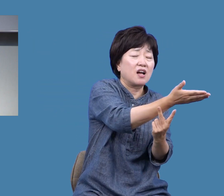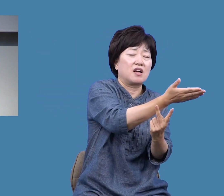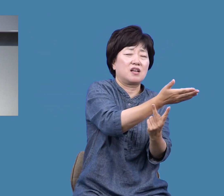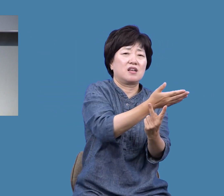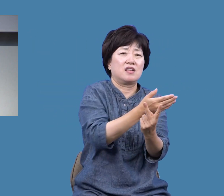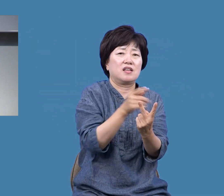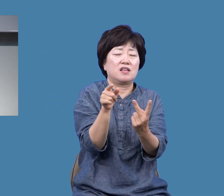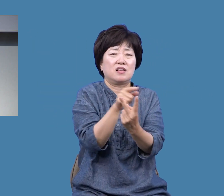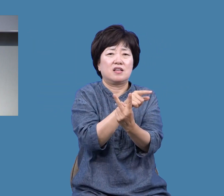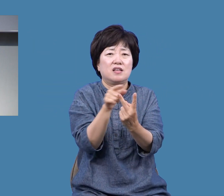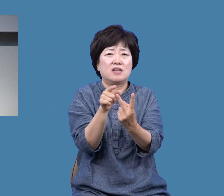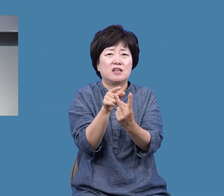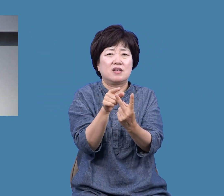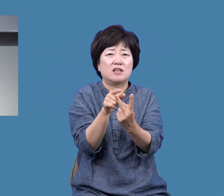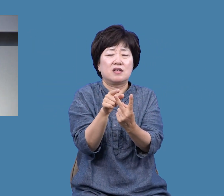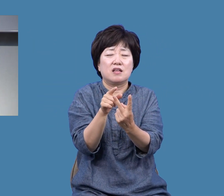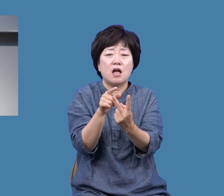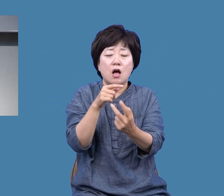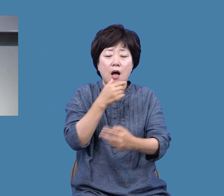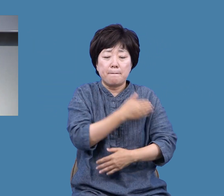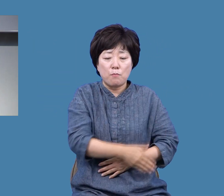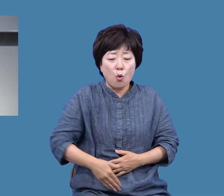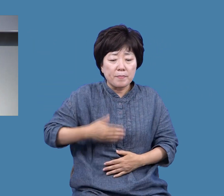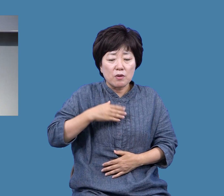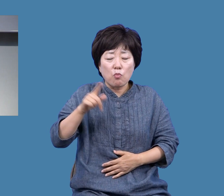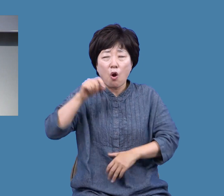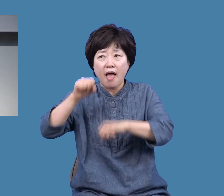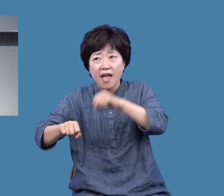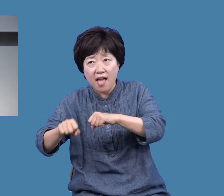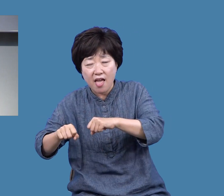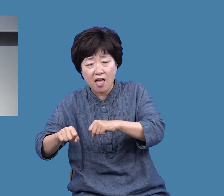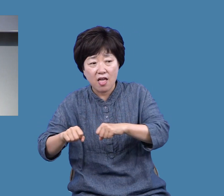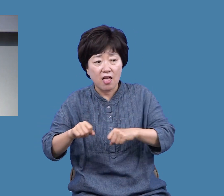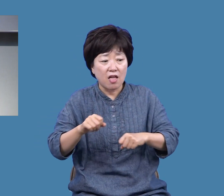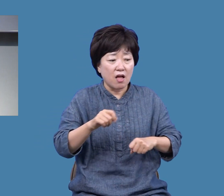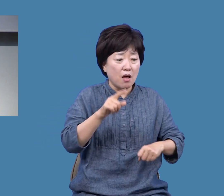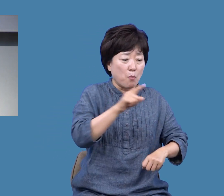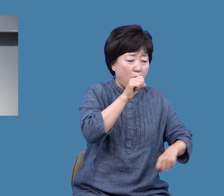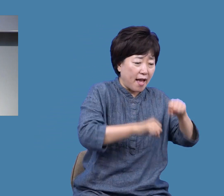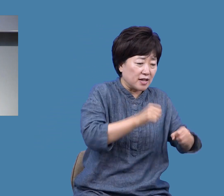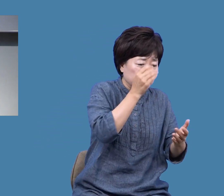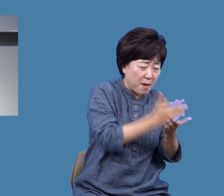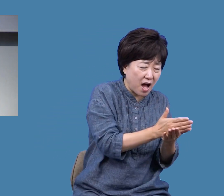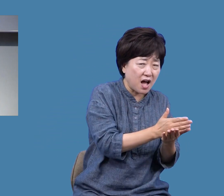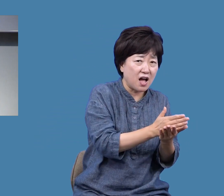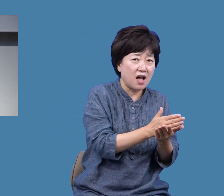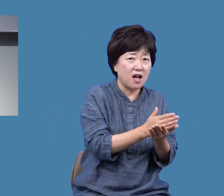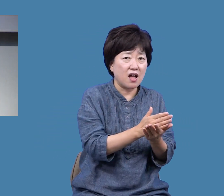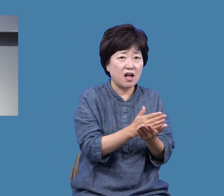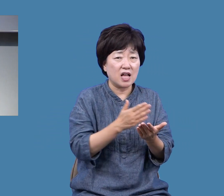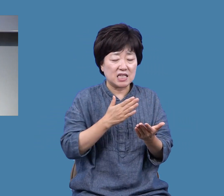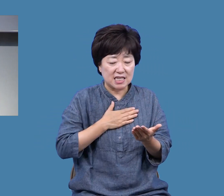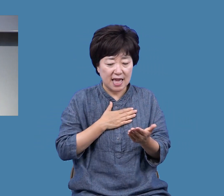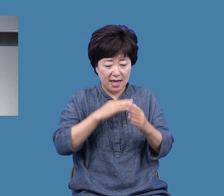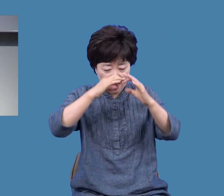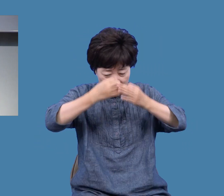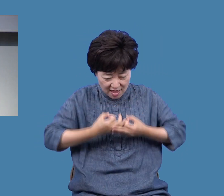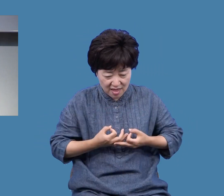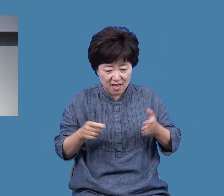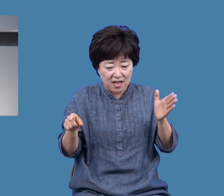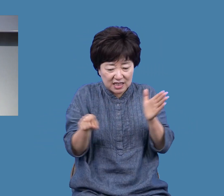건가, 몸이 무엇을 행할 것인가, 몸이 무엇을 행하지 않을 것인가, 그것이 결국 우리 신앙생활이라는